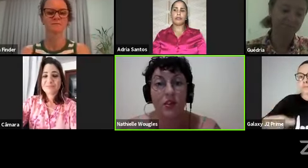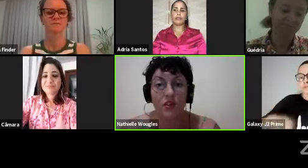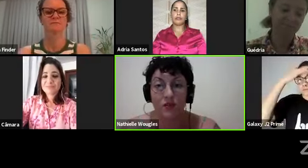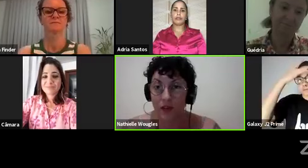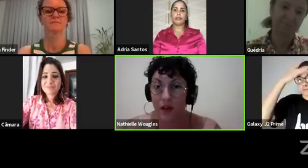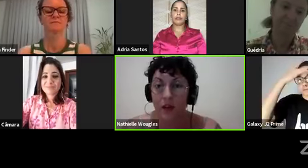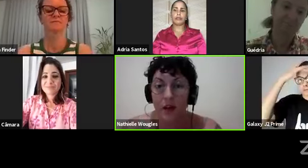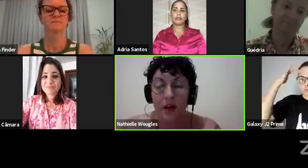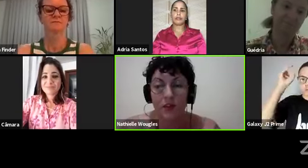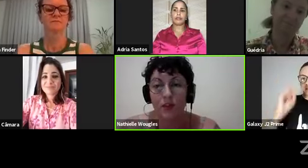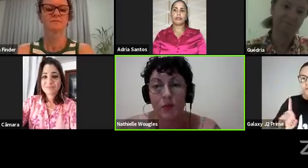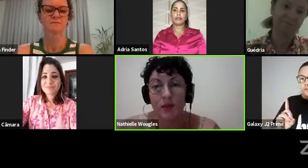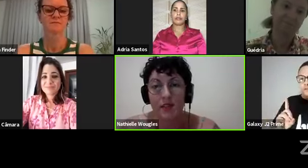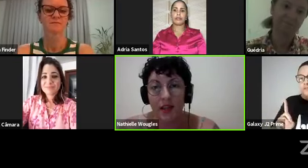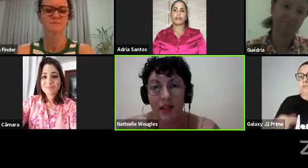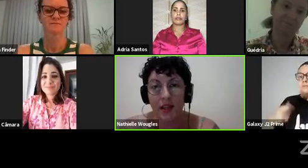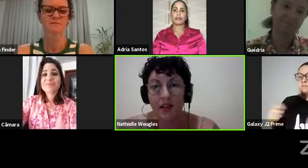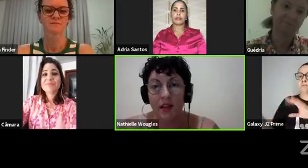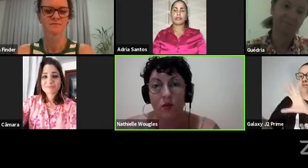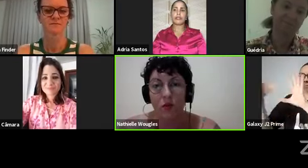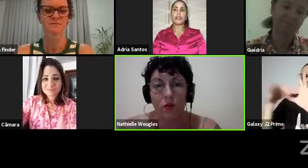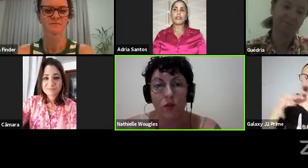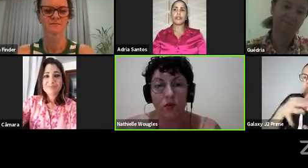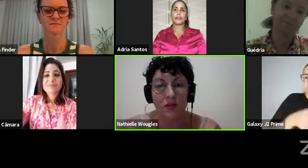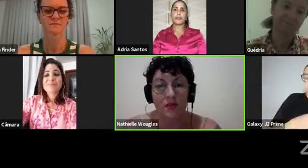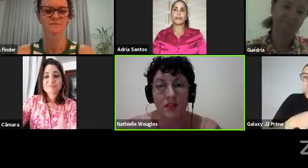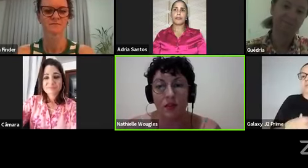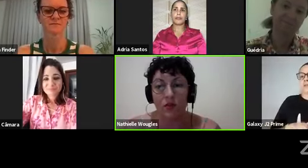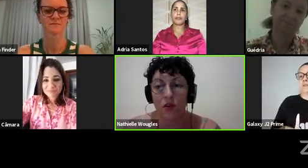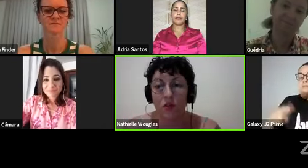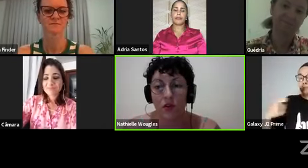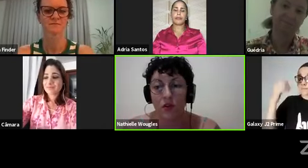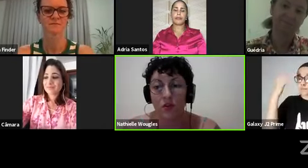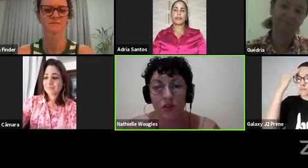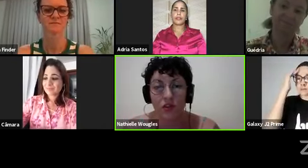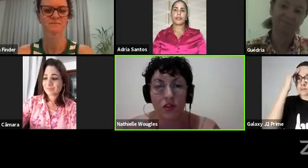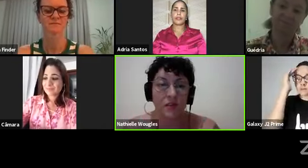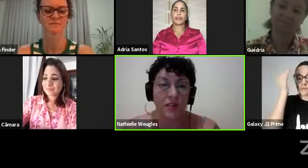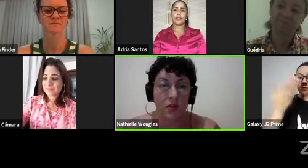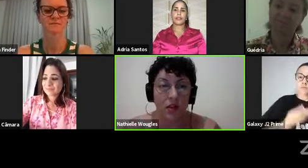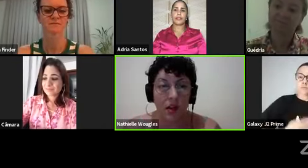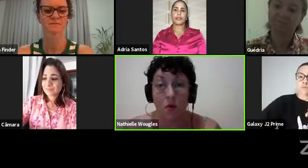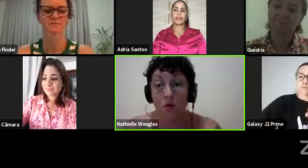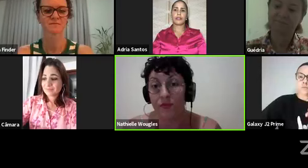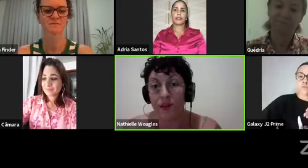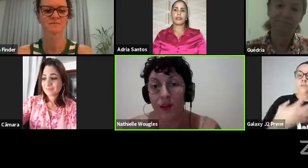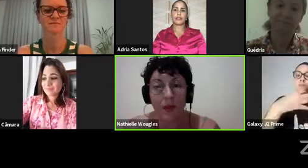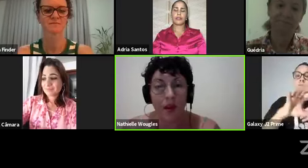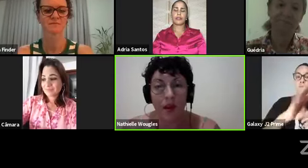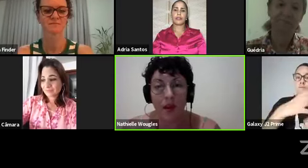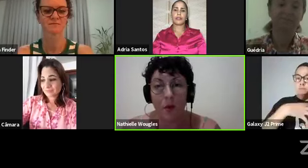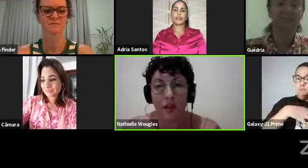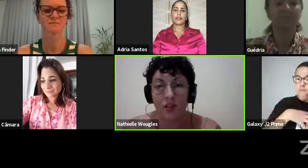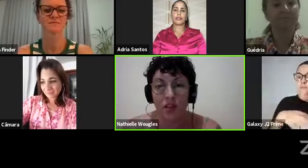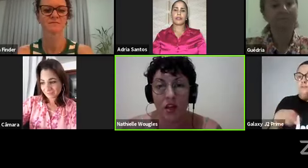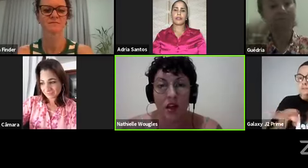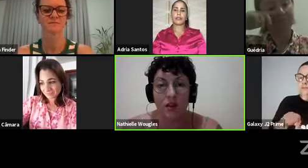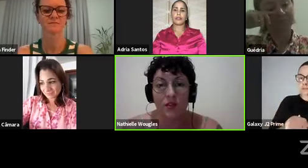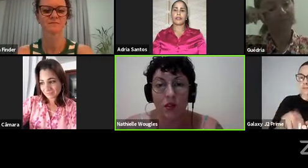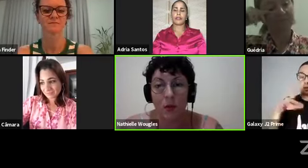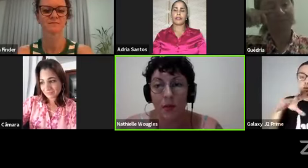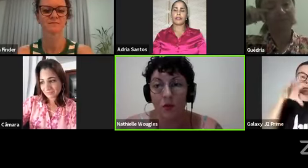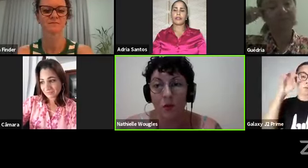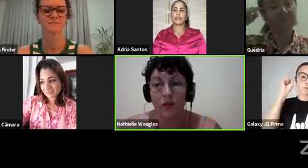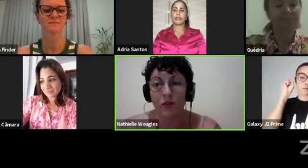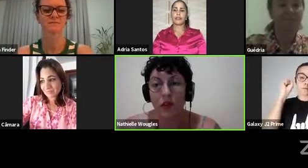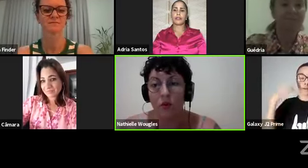sempre coletiva, né? A gente precisa entender o que o outro está fazendo e o que a gente está fazendo aqui, que é ouvir. Eu aprendi, eu